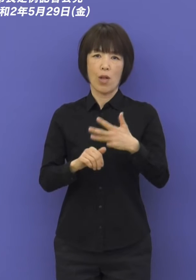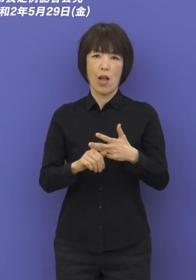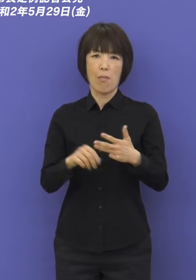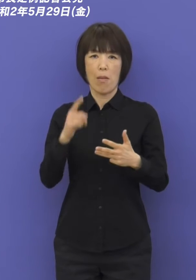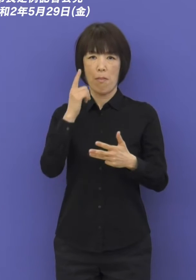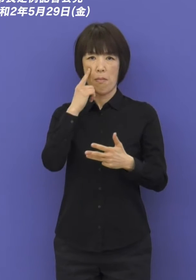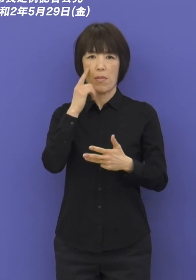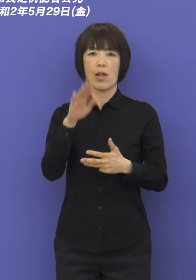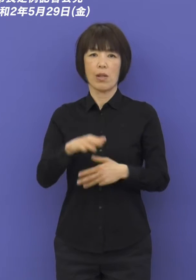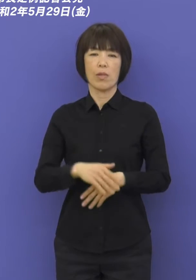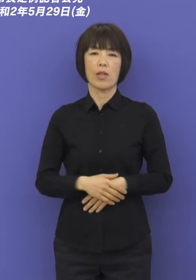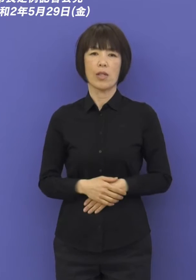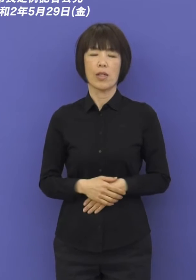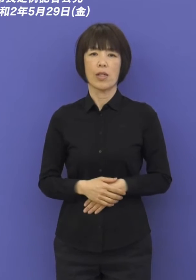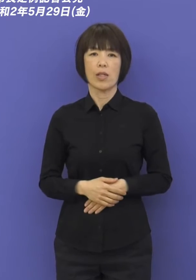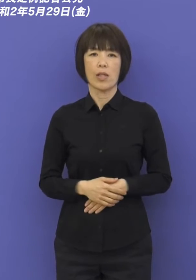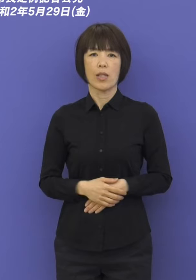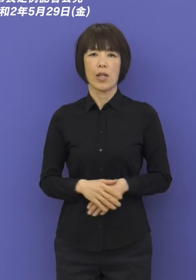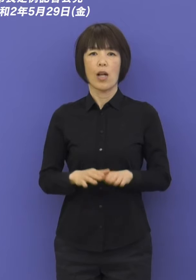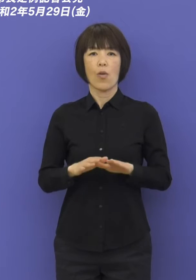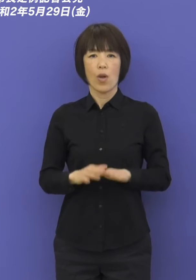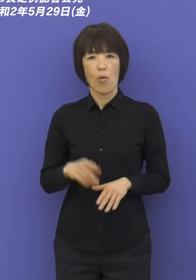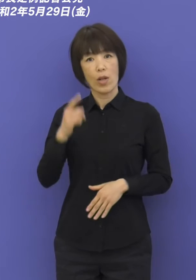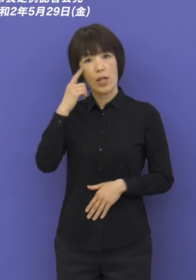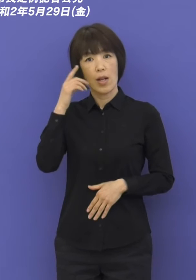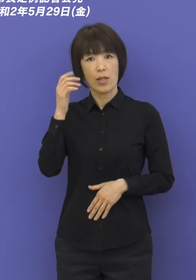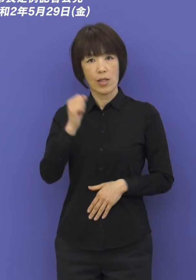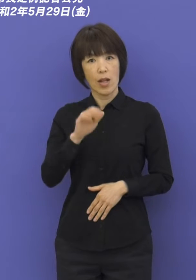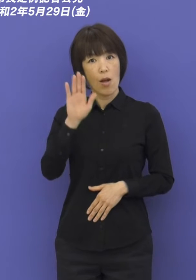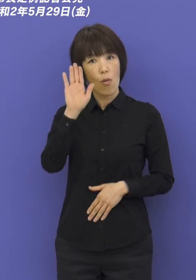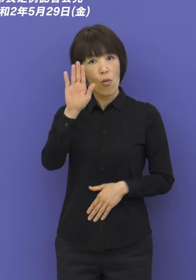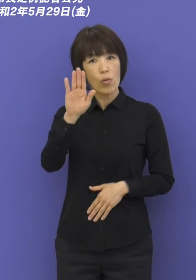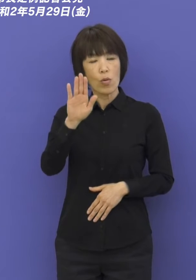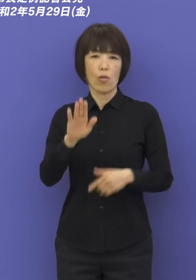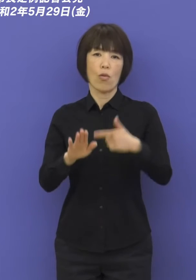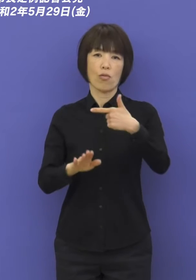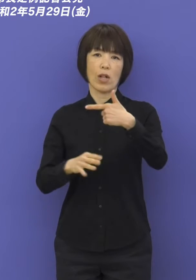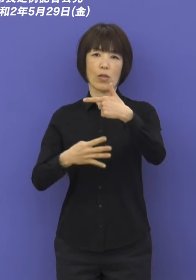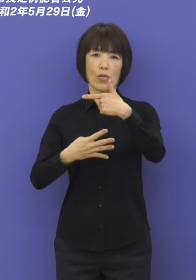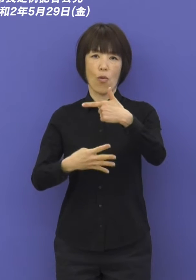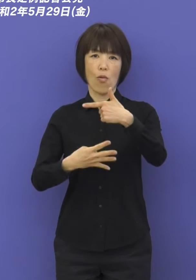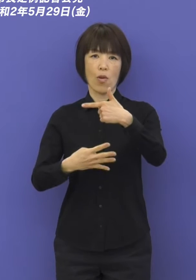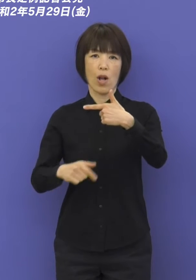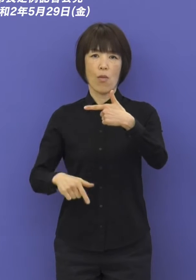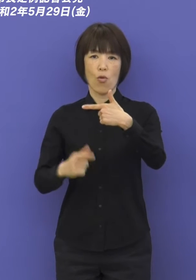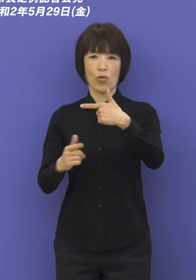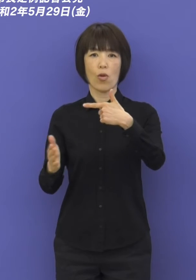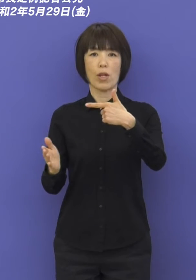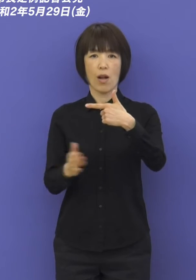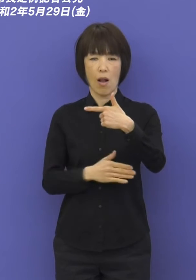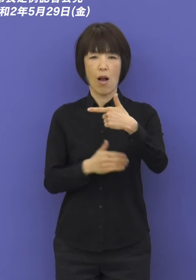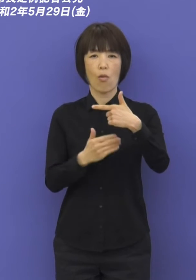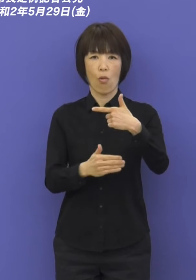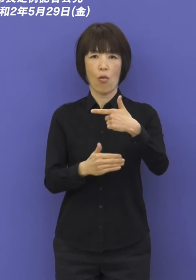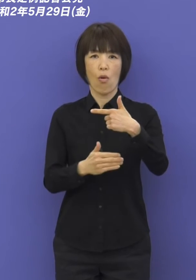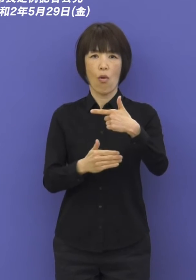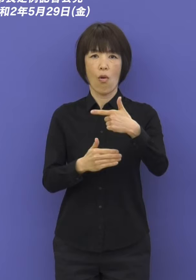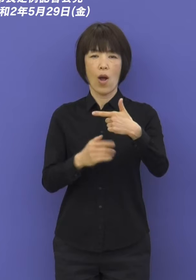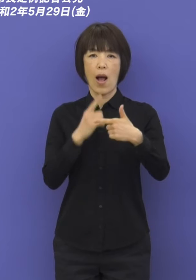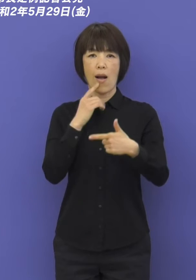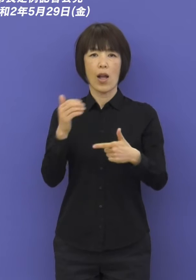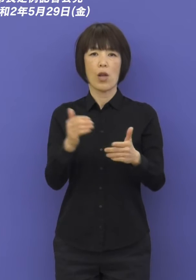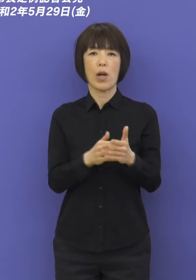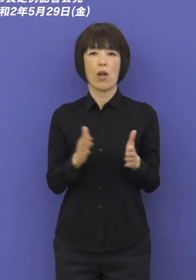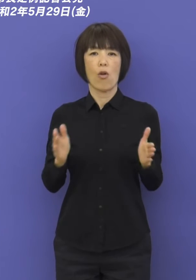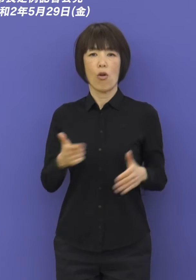周年を迎えます。これを記念し、来たる6月4日木曜日から9日火曜